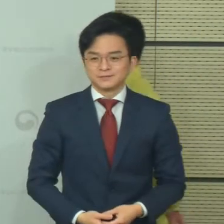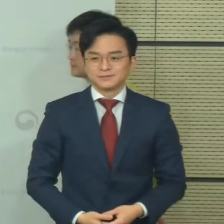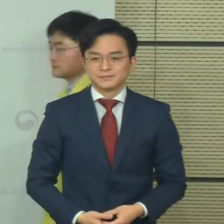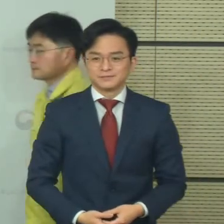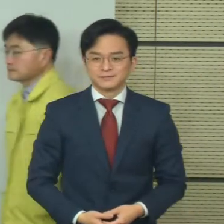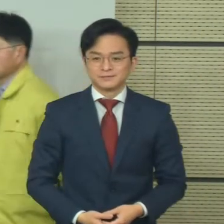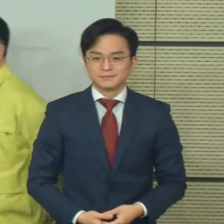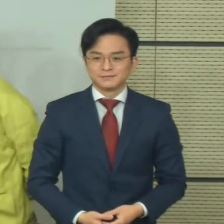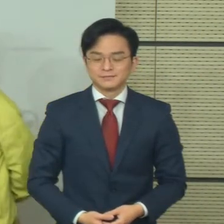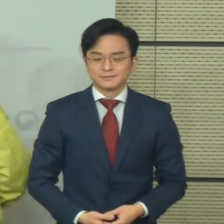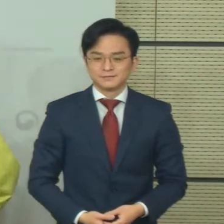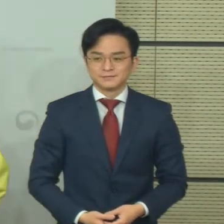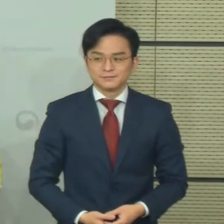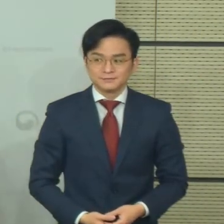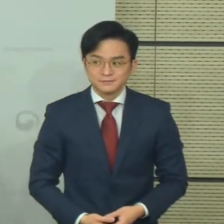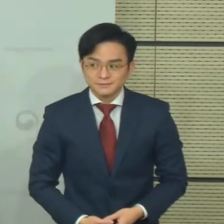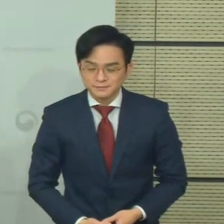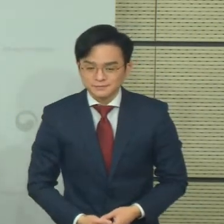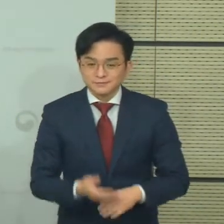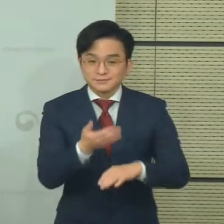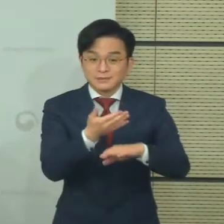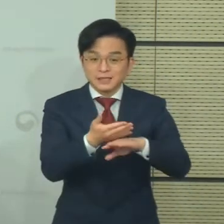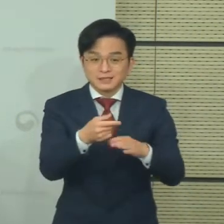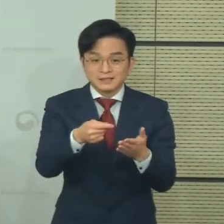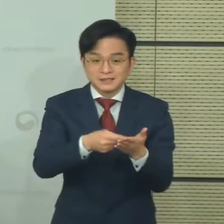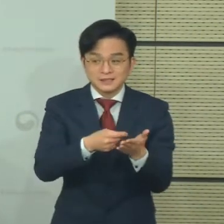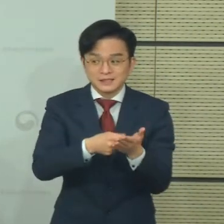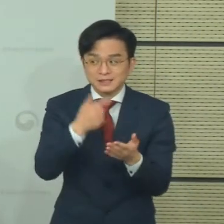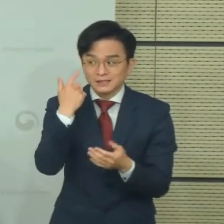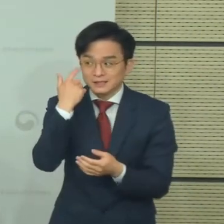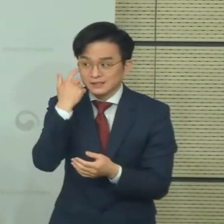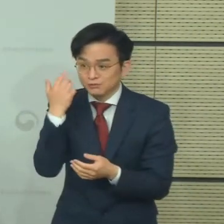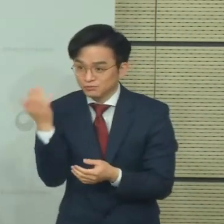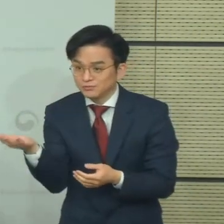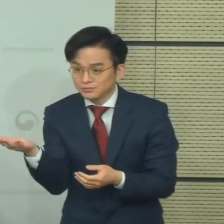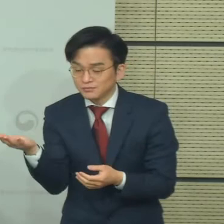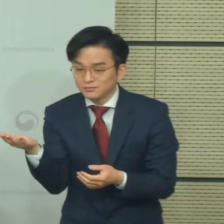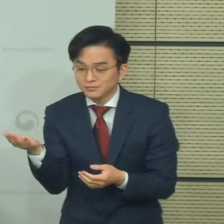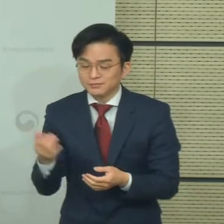네, 청년인사 곽성순 기자 질의입니다.